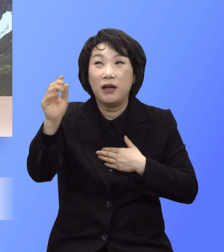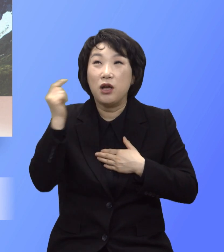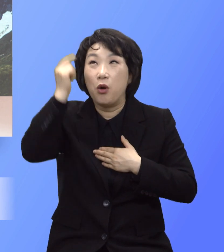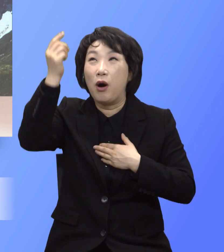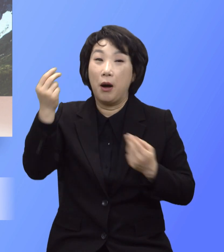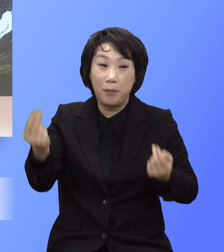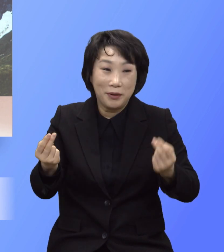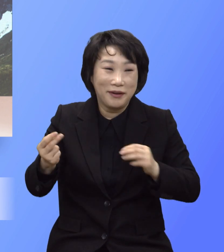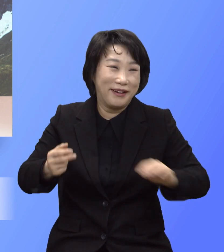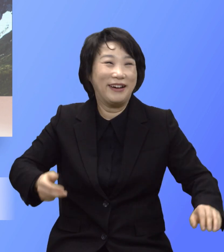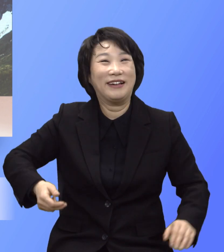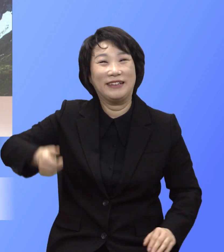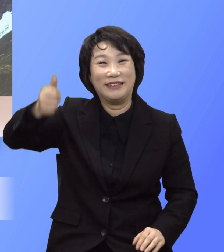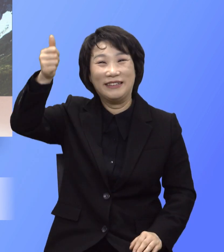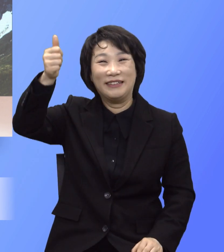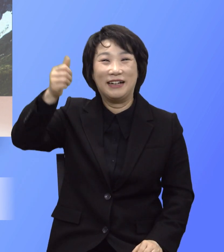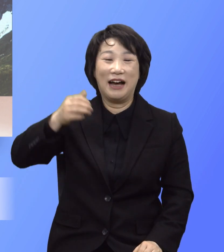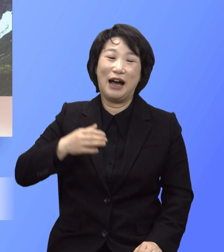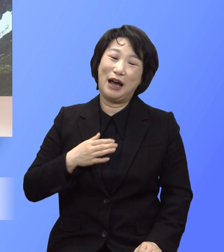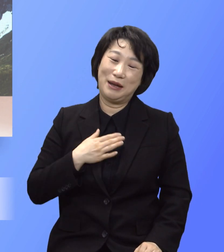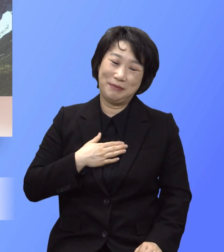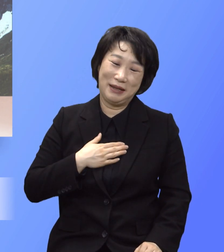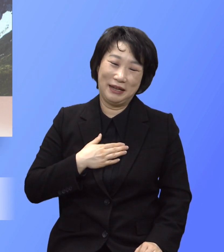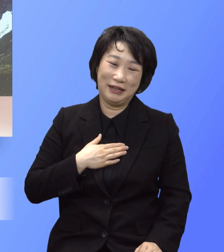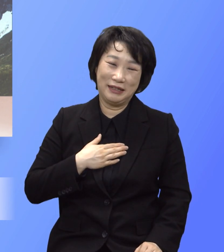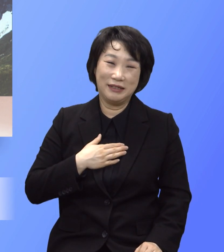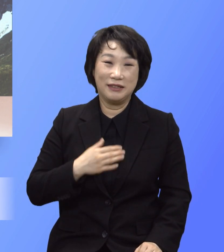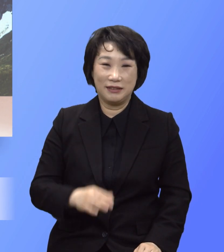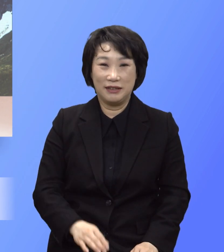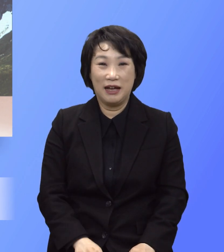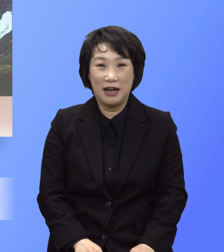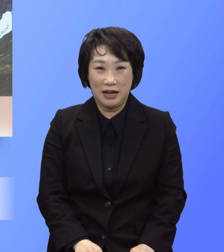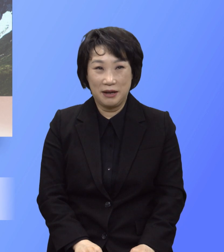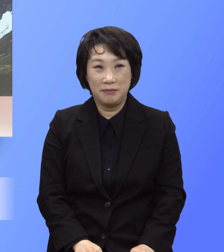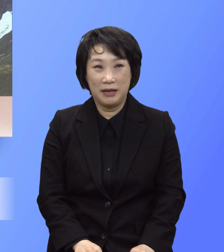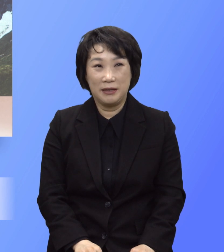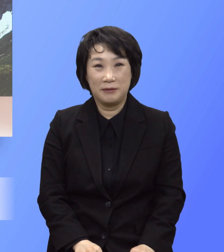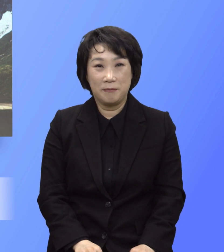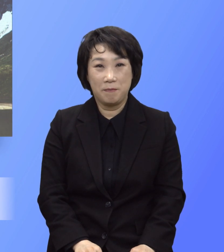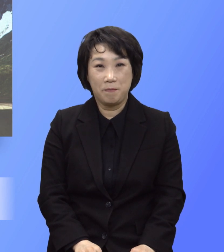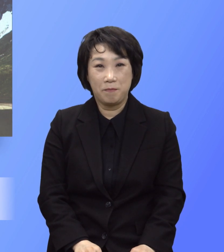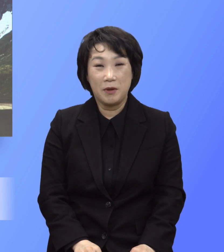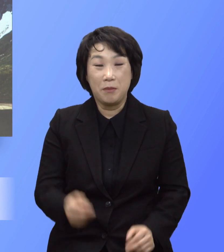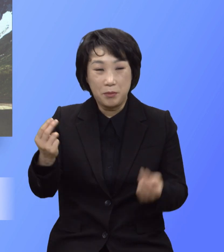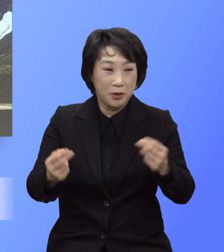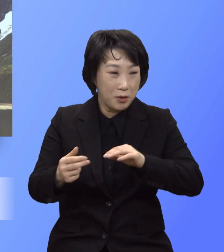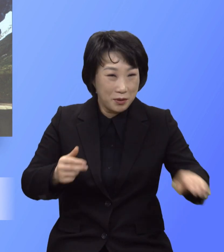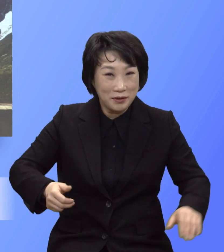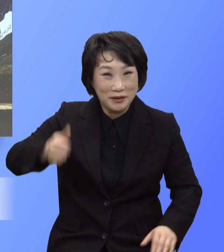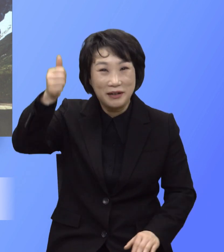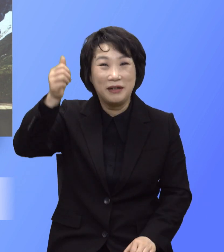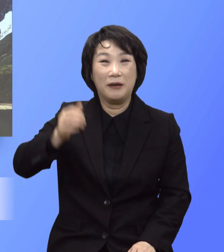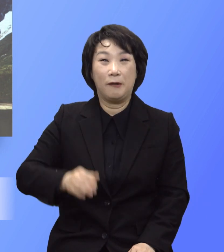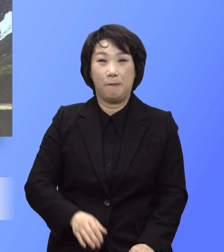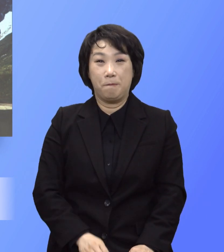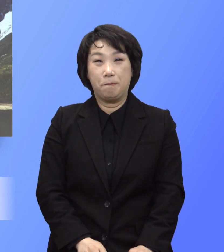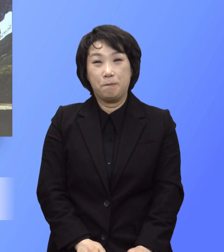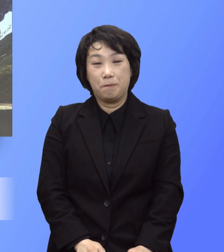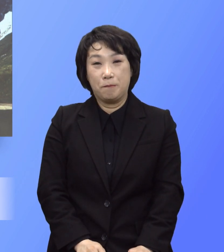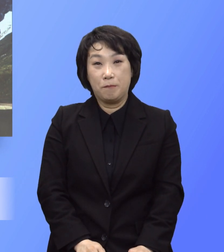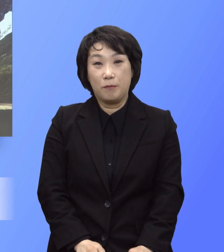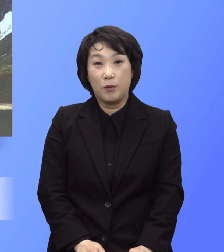영광과 족히 비교할 수 없도다. 비교할 수 없도다.